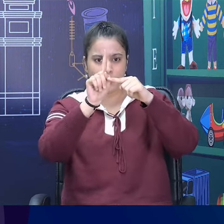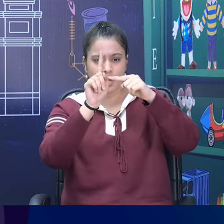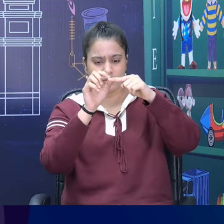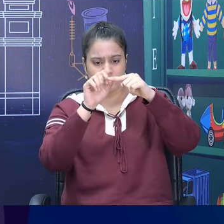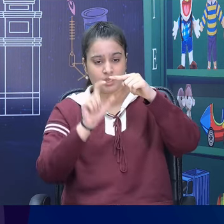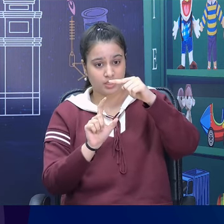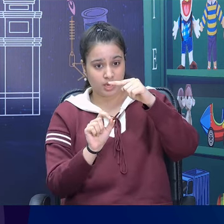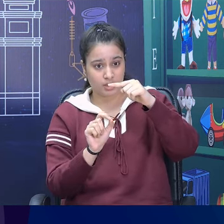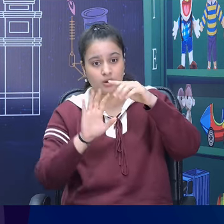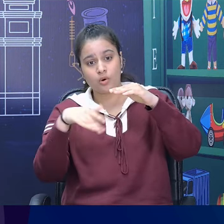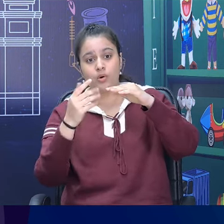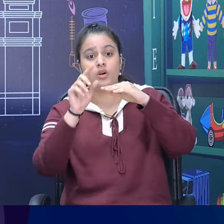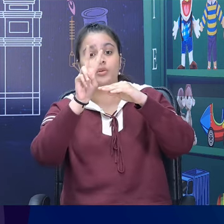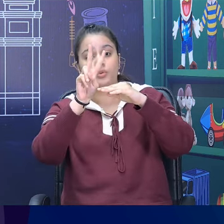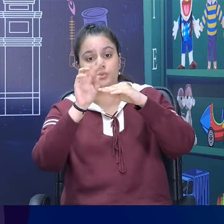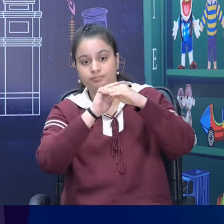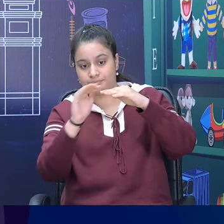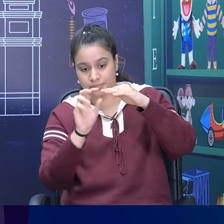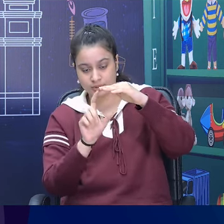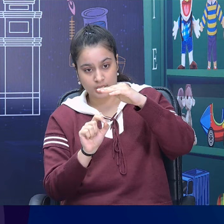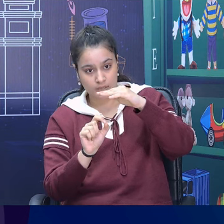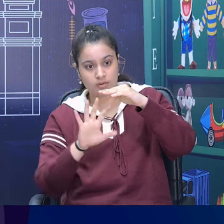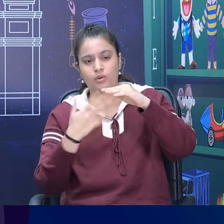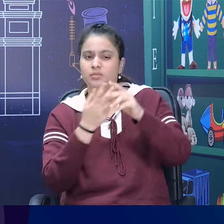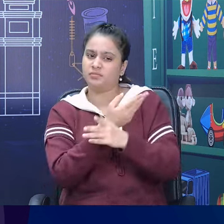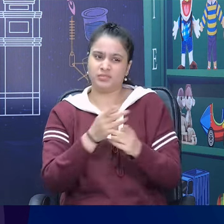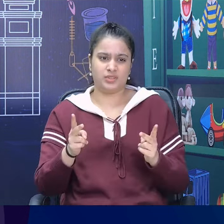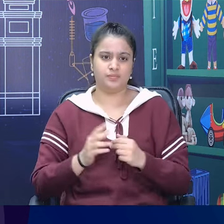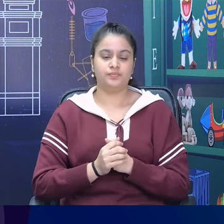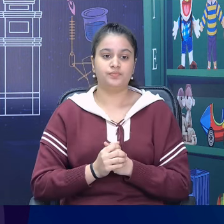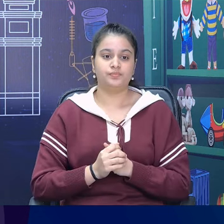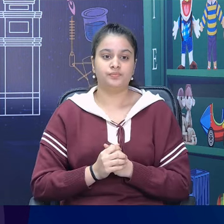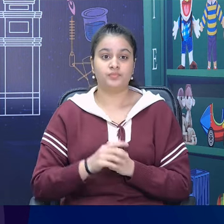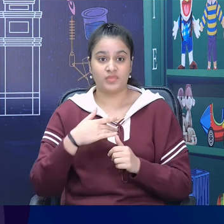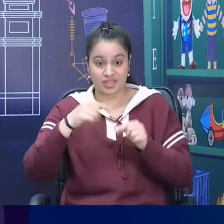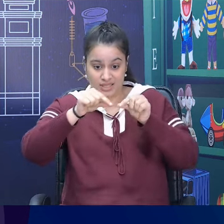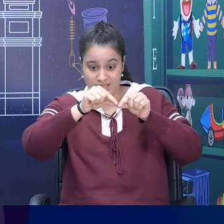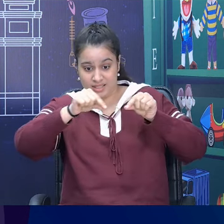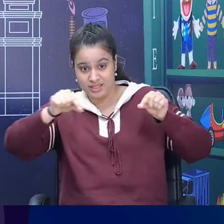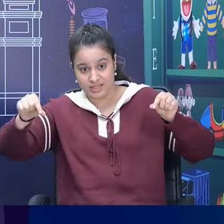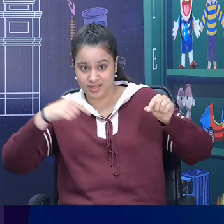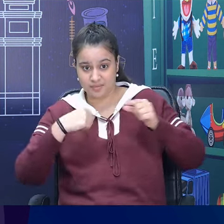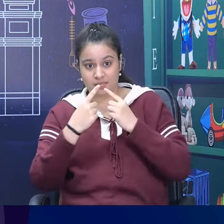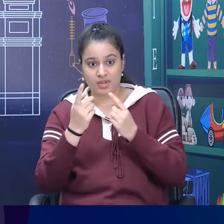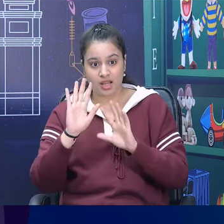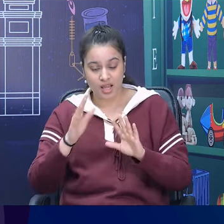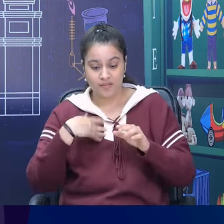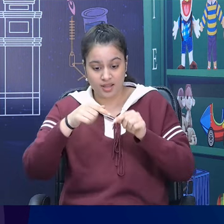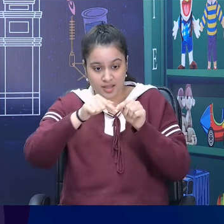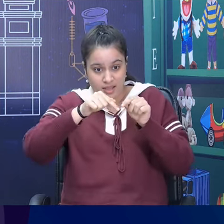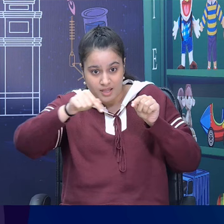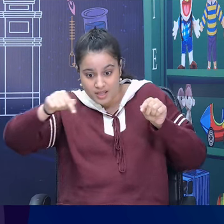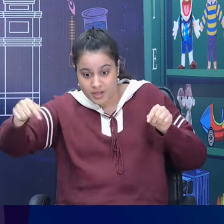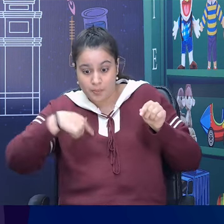बा 2/10 दिस टाइप एंड सो ऑन तो जब हम नंबर लाइन की बात करते हैं तो नंबर लाइन पर एवरी पॉइंट जो है